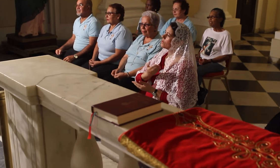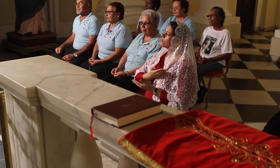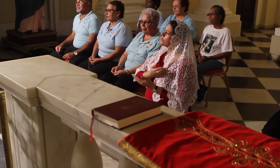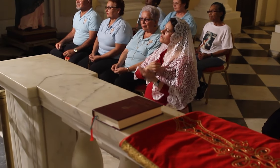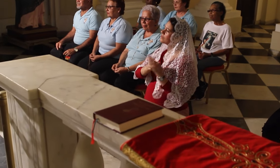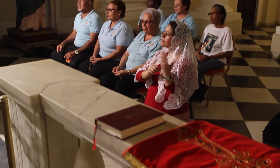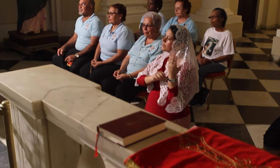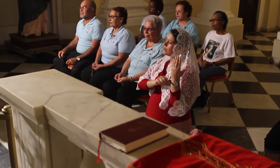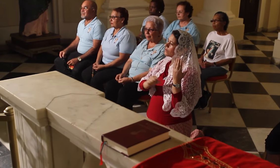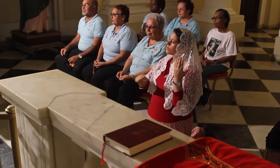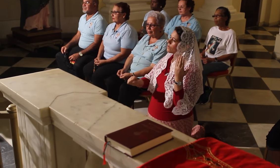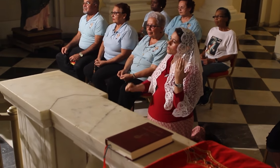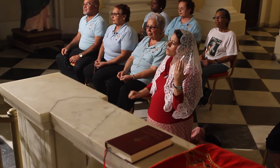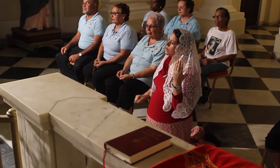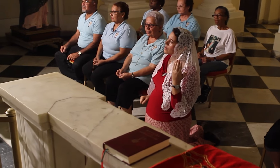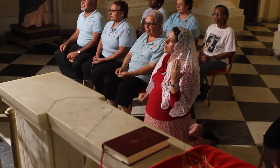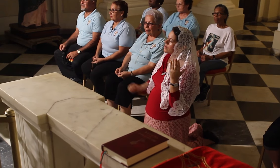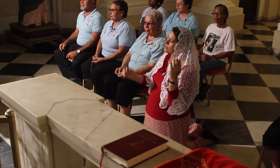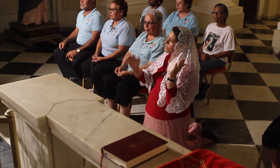Amén. Amén.